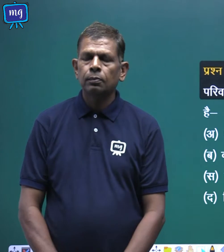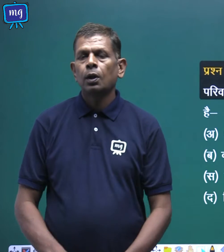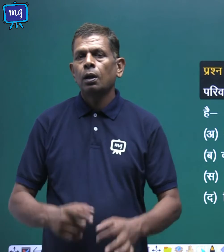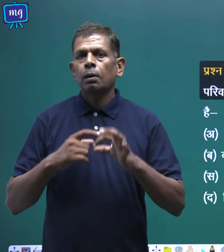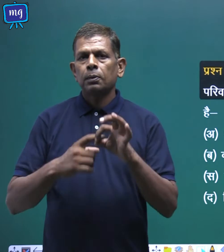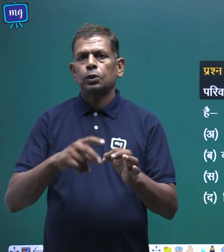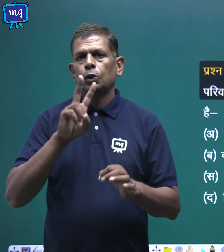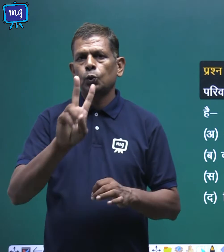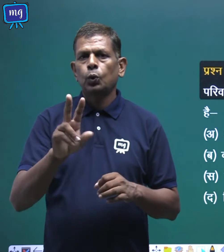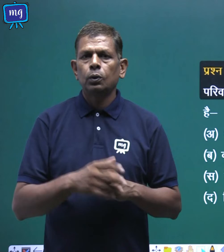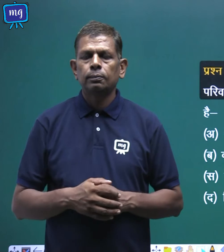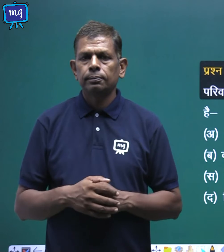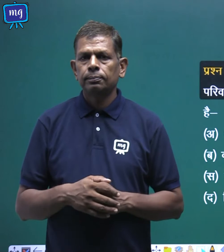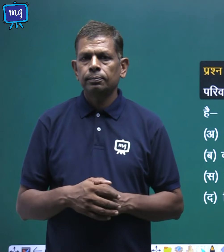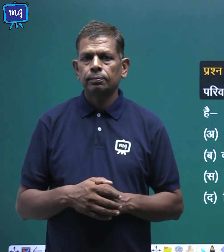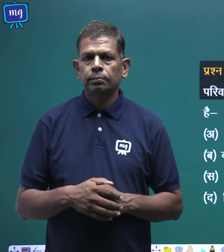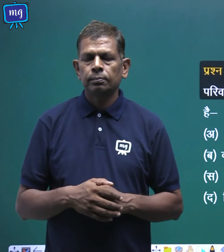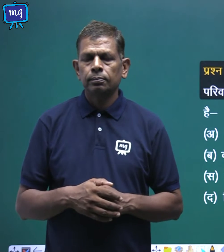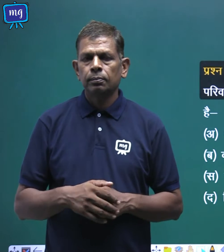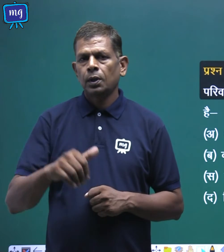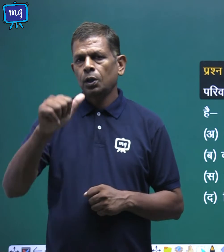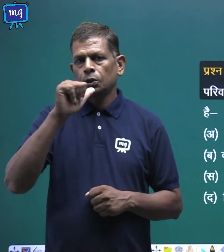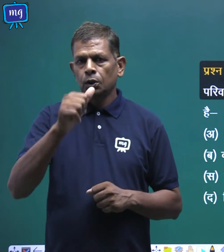प्रश्न 2, जल को